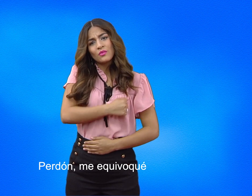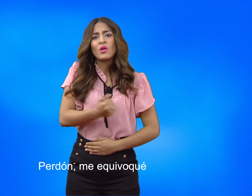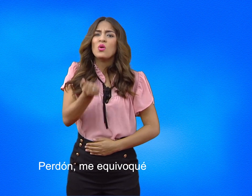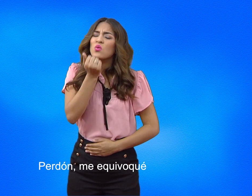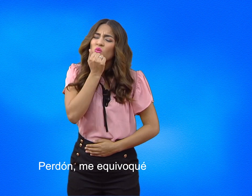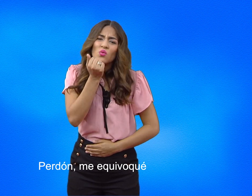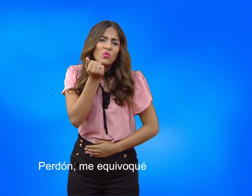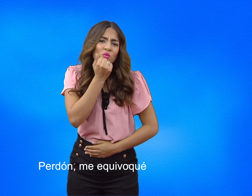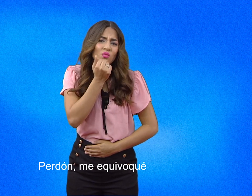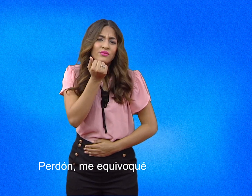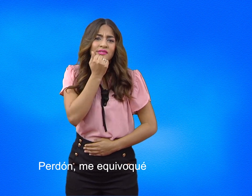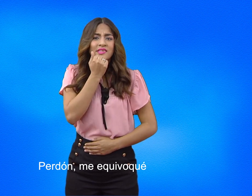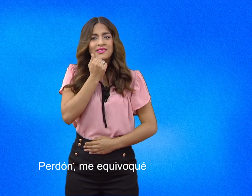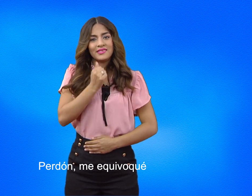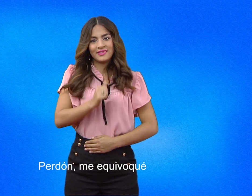Perdón, me equivoqué.